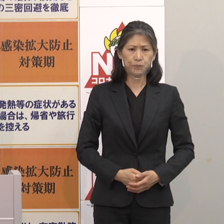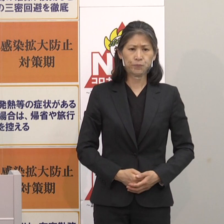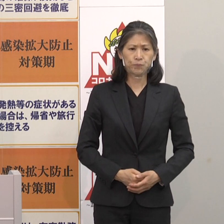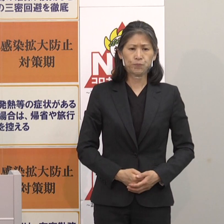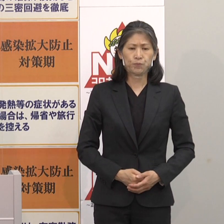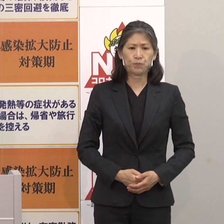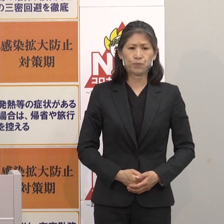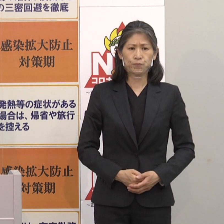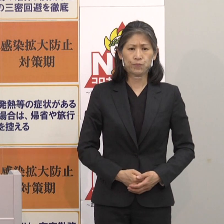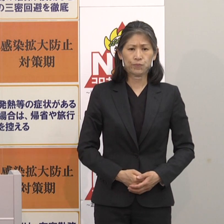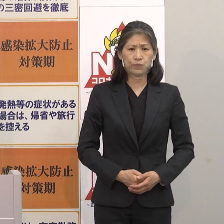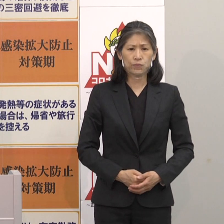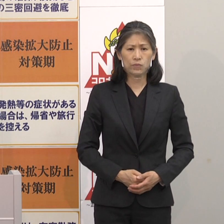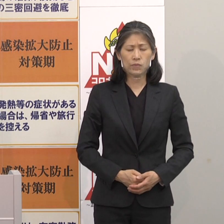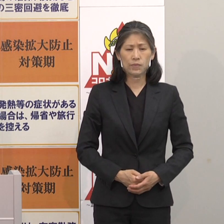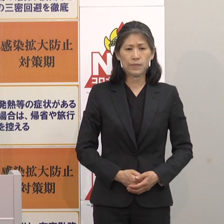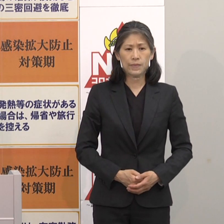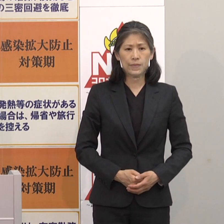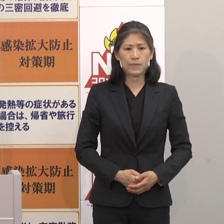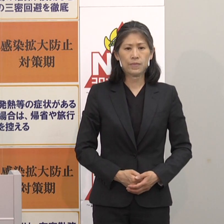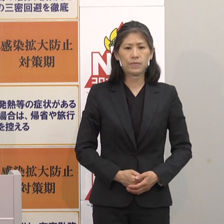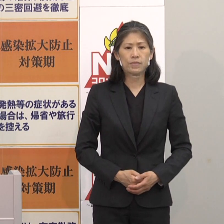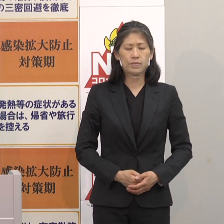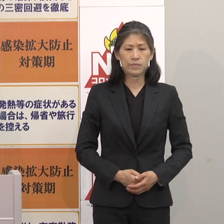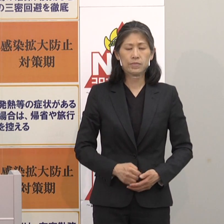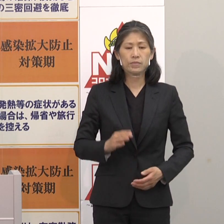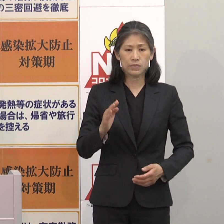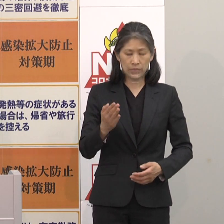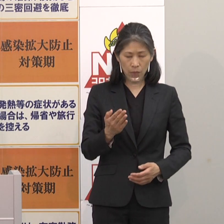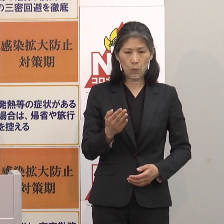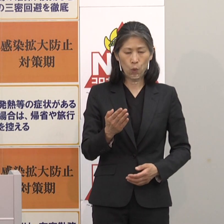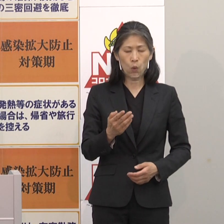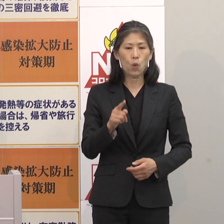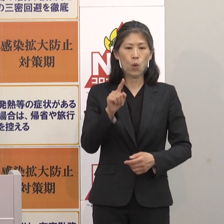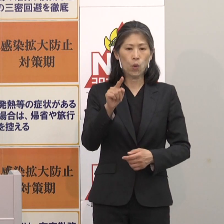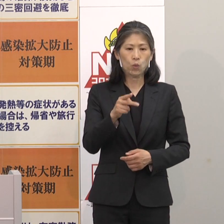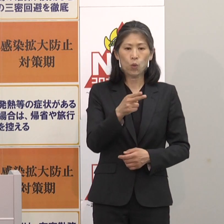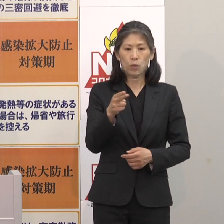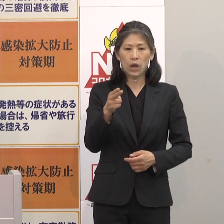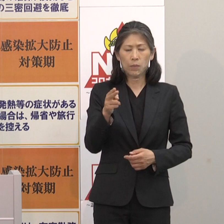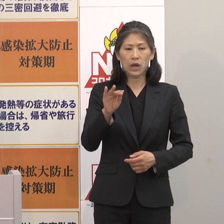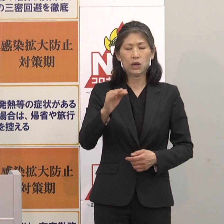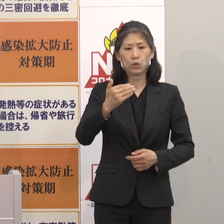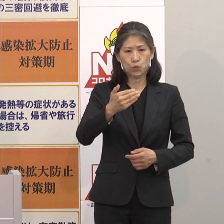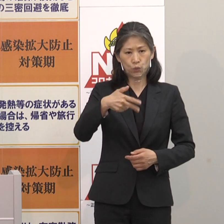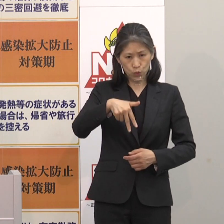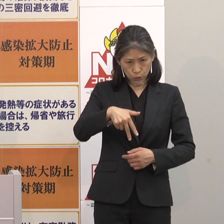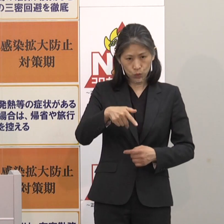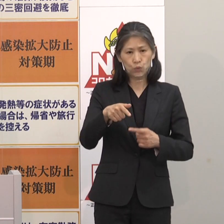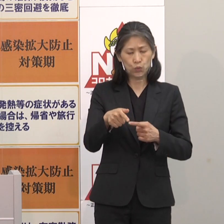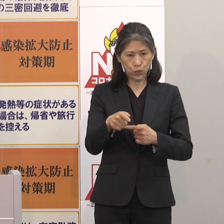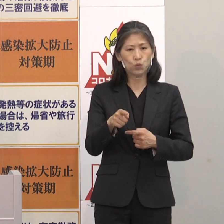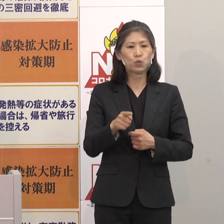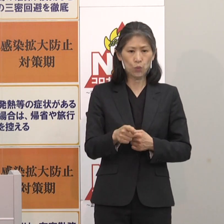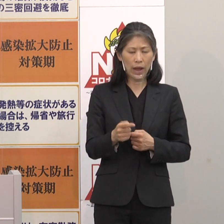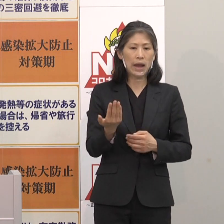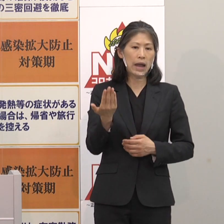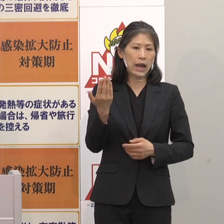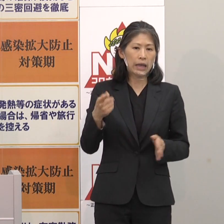ンということになりますので、安心感というものがまたお持ちになる方